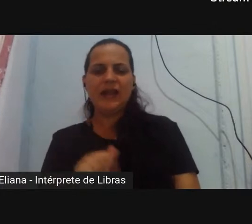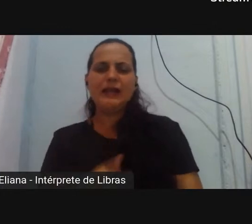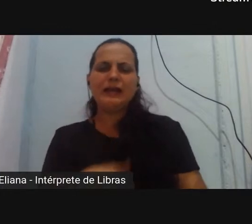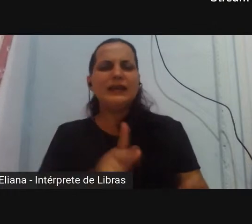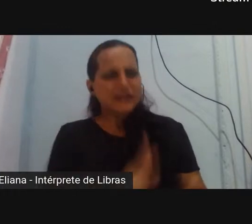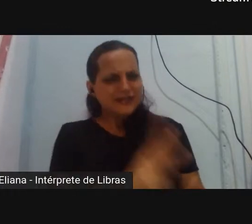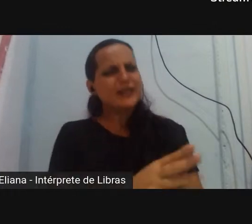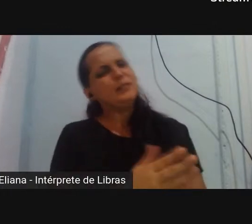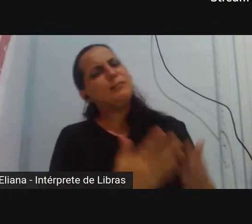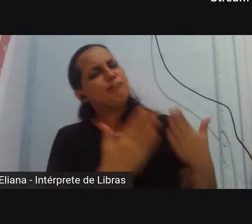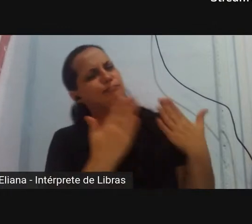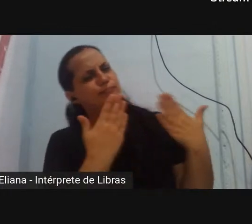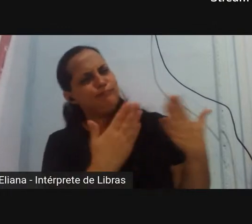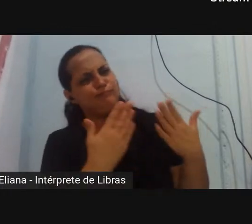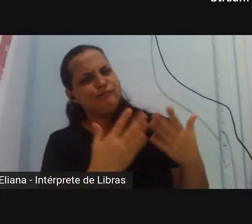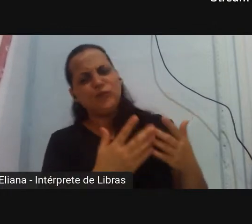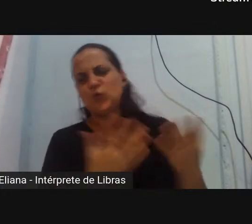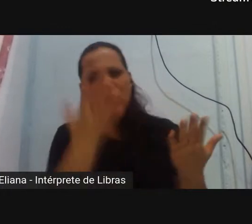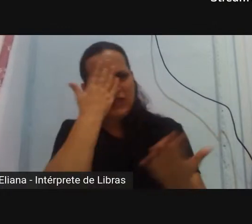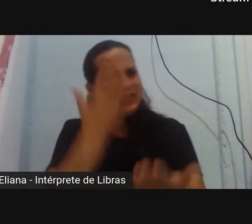profissional.